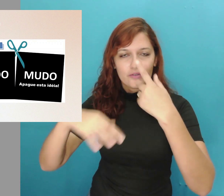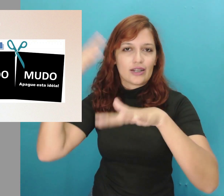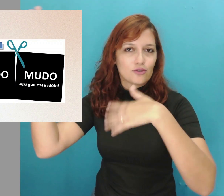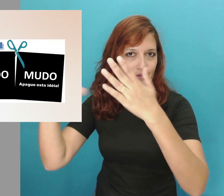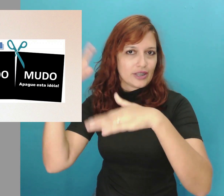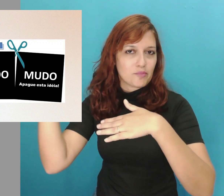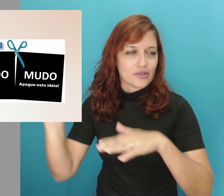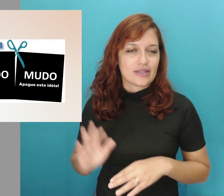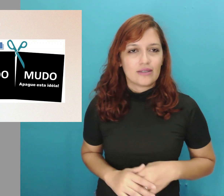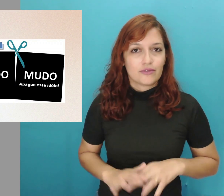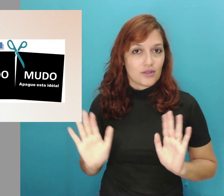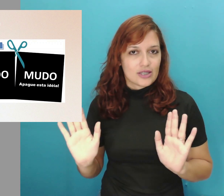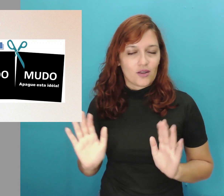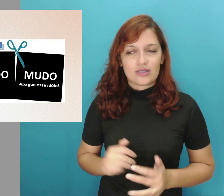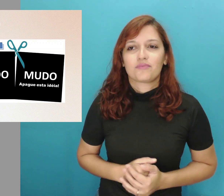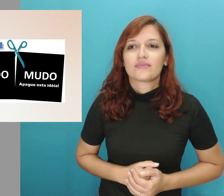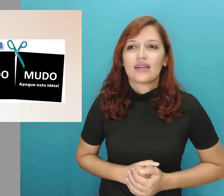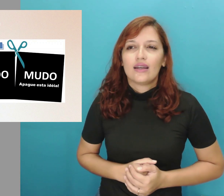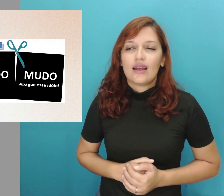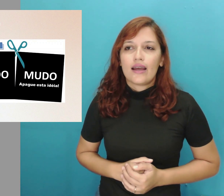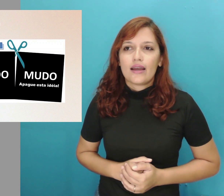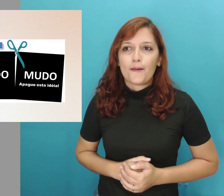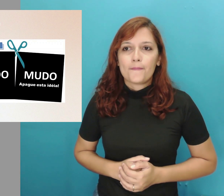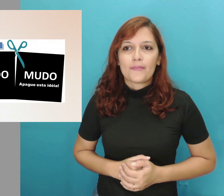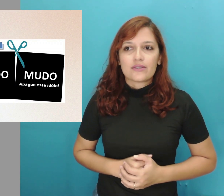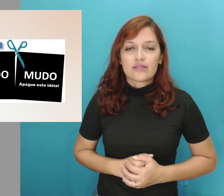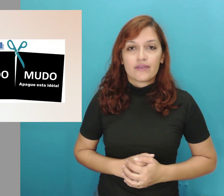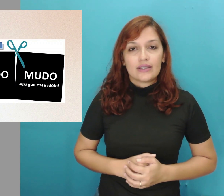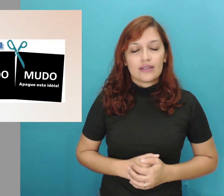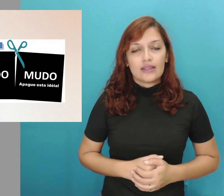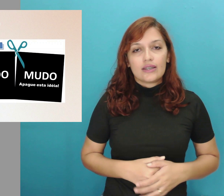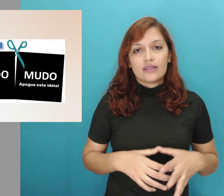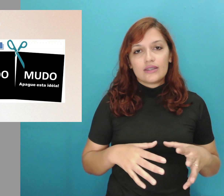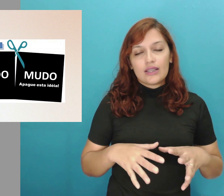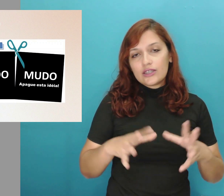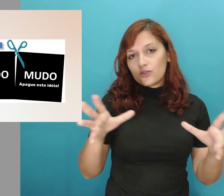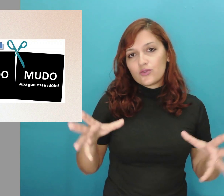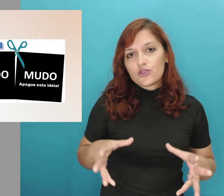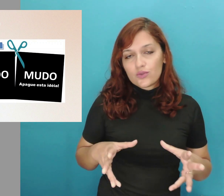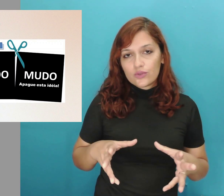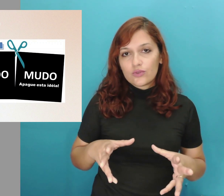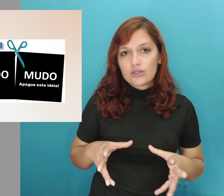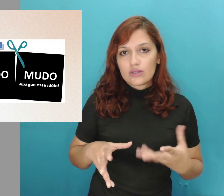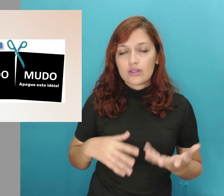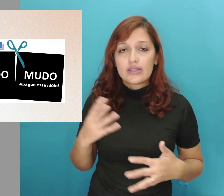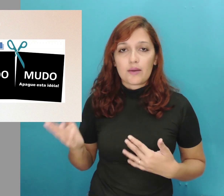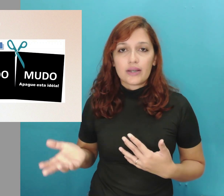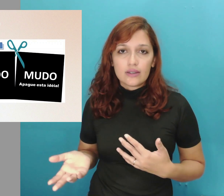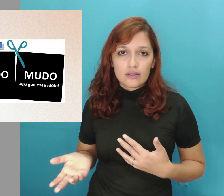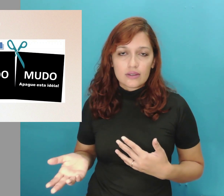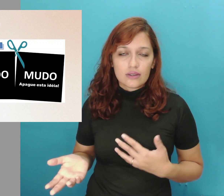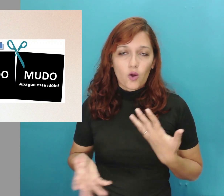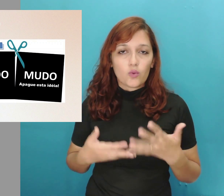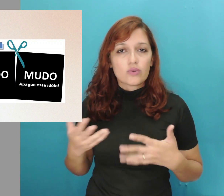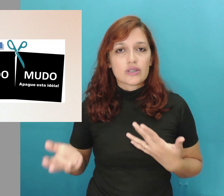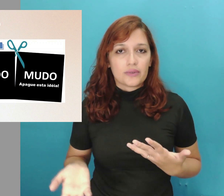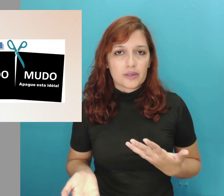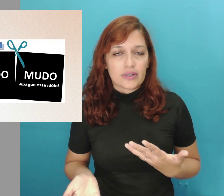falando do que vem depois, né? Fico ansiosa. Mas você vai entender que nem todos os surdos sabem ou usam